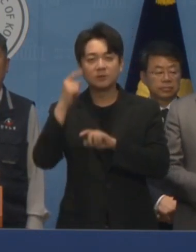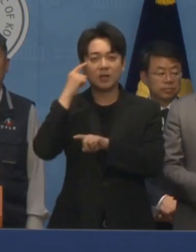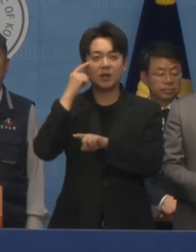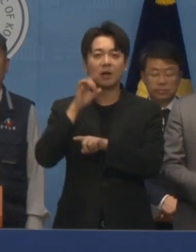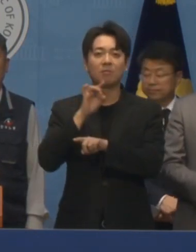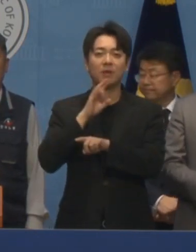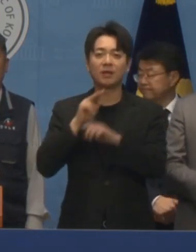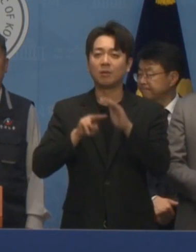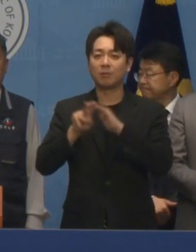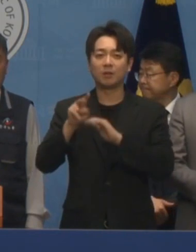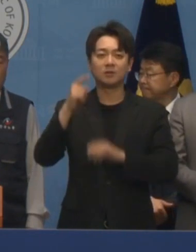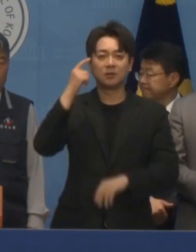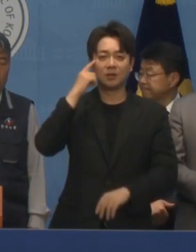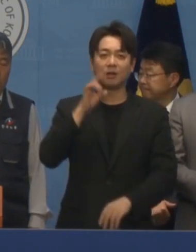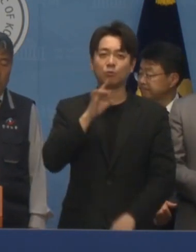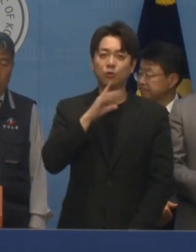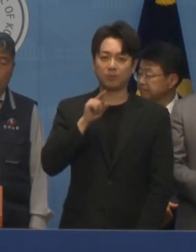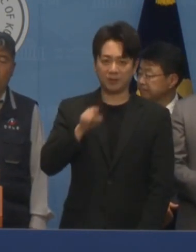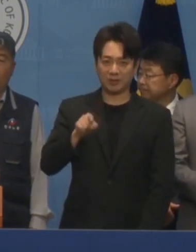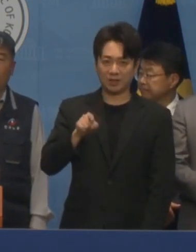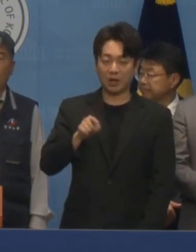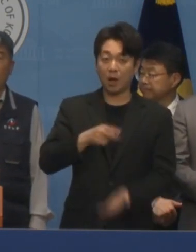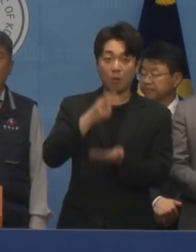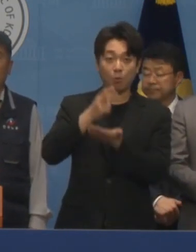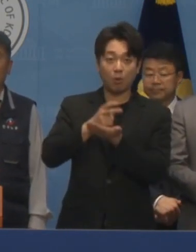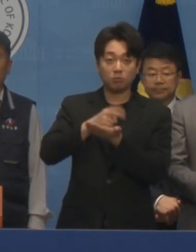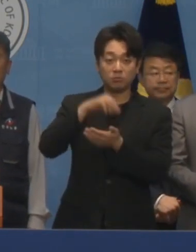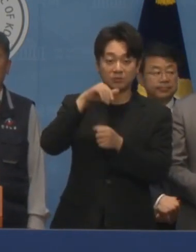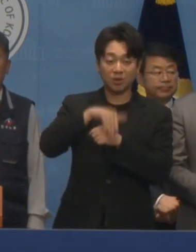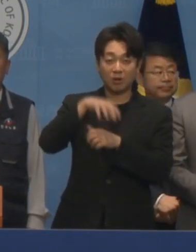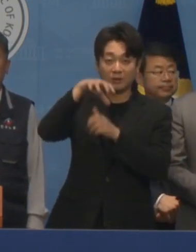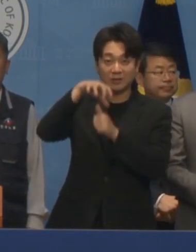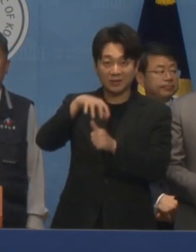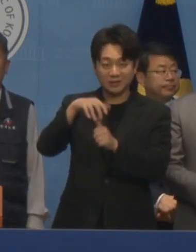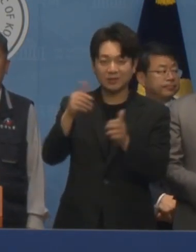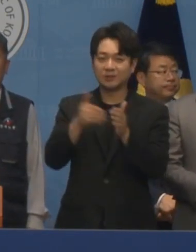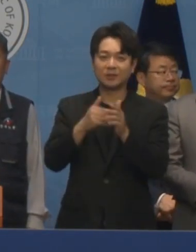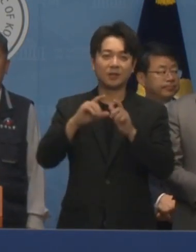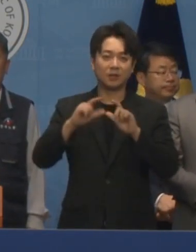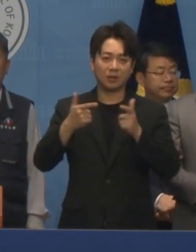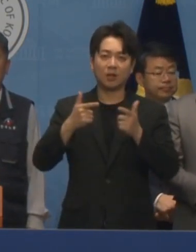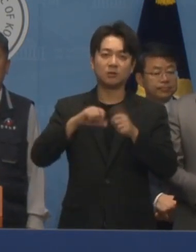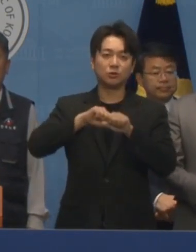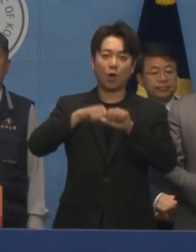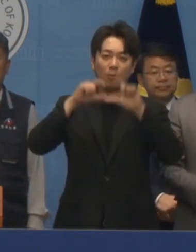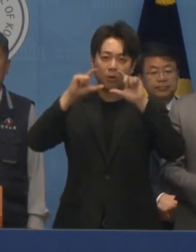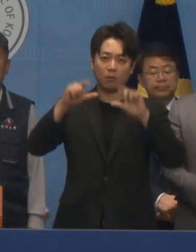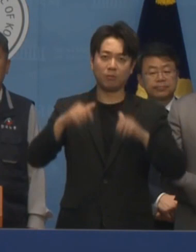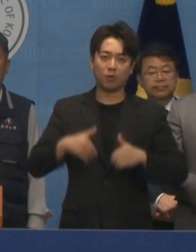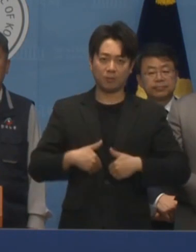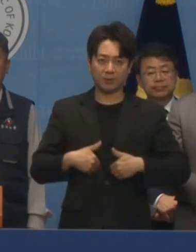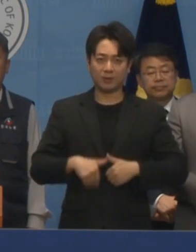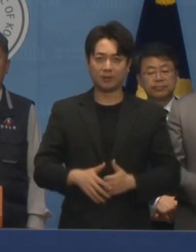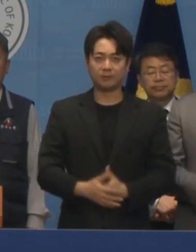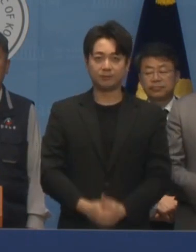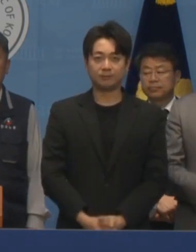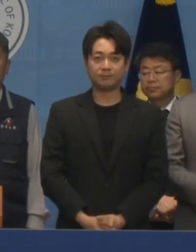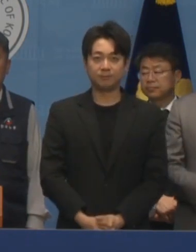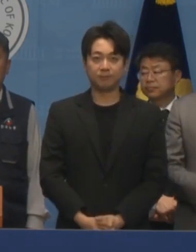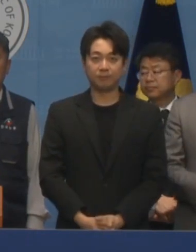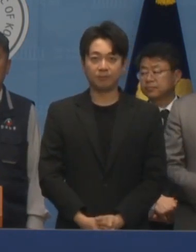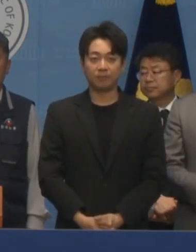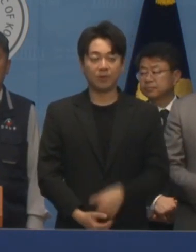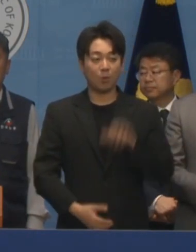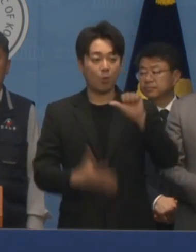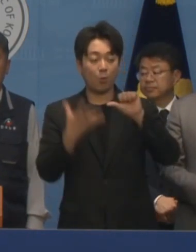법적인 제재만으로는 더 이상 해결이 안 될 문제라고 생각합니다. 최근 호주에서는 5억 9천에 달하는 임금